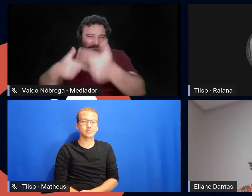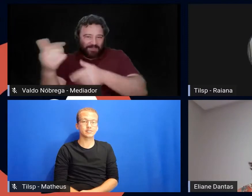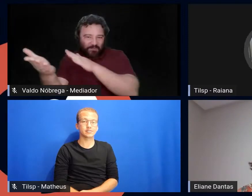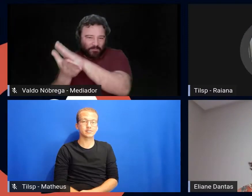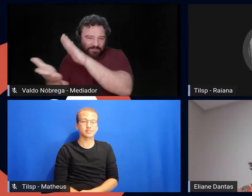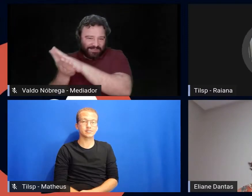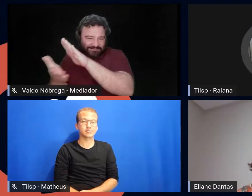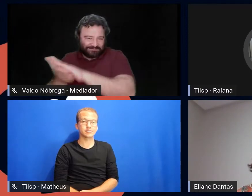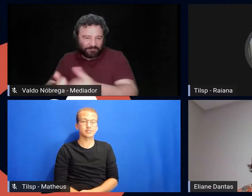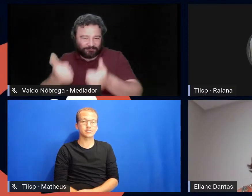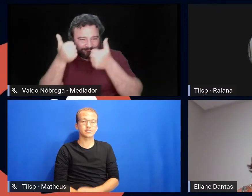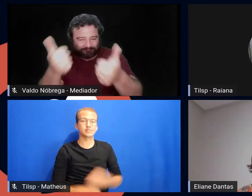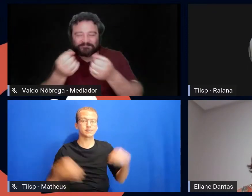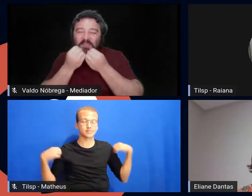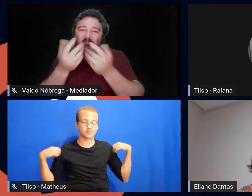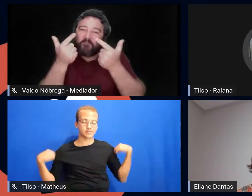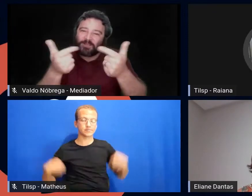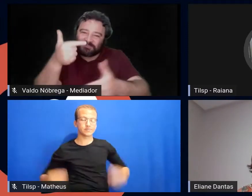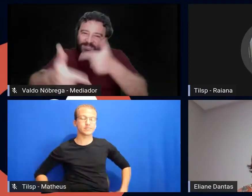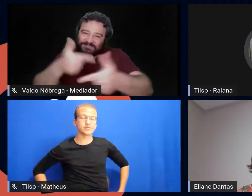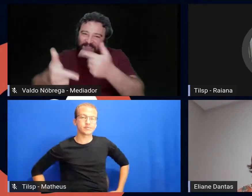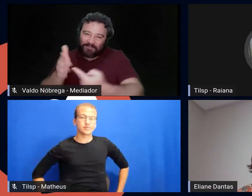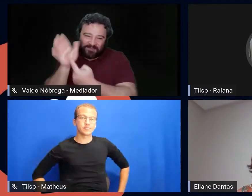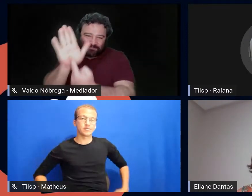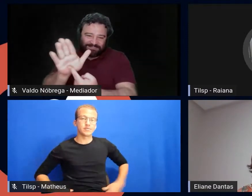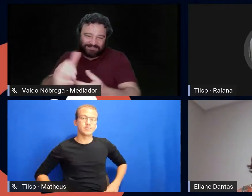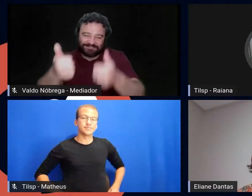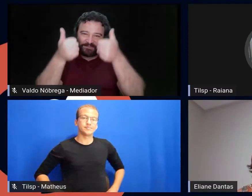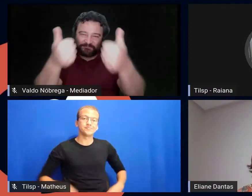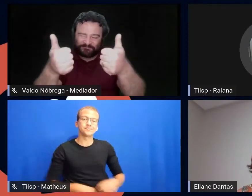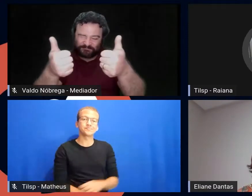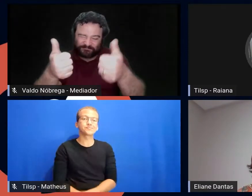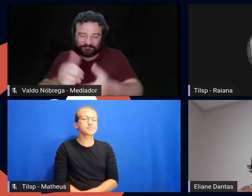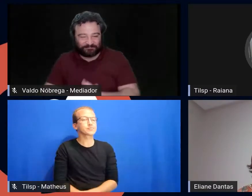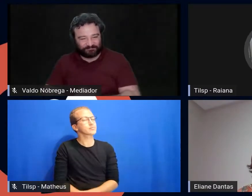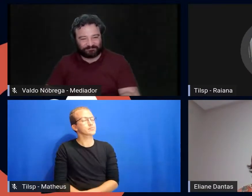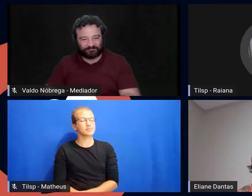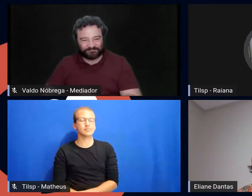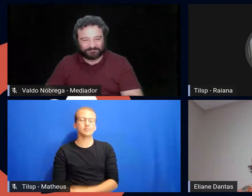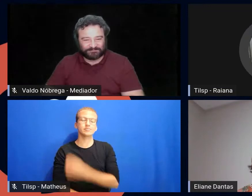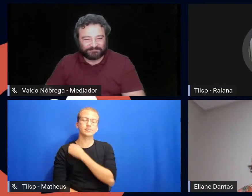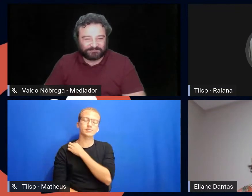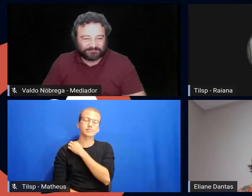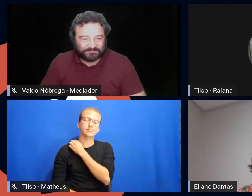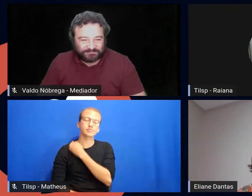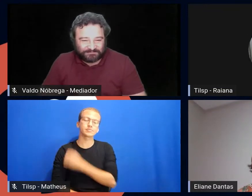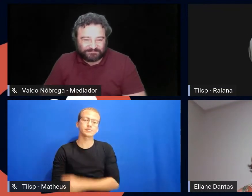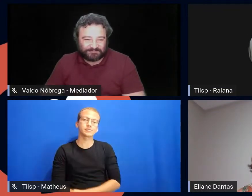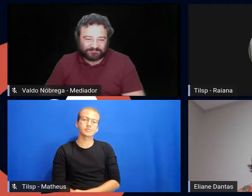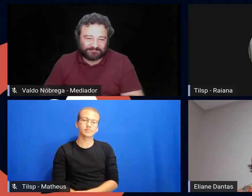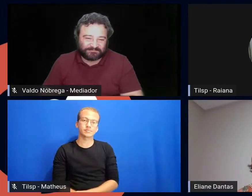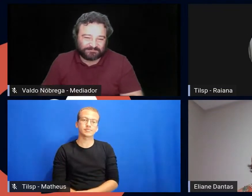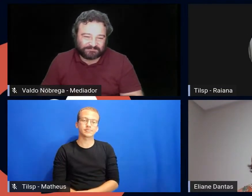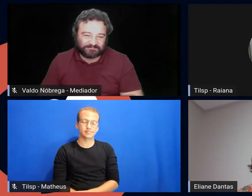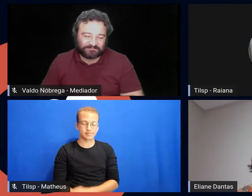visual. Então, a Eliane, por gentileza, apresente para nós do seu trabalho e boa apresentação.